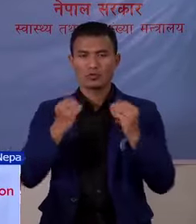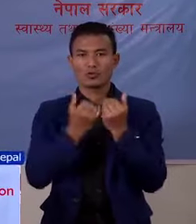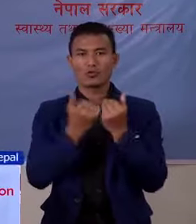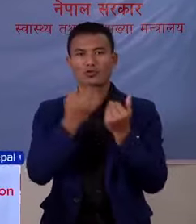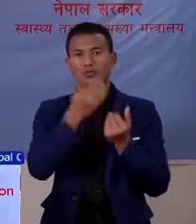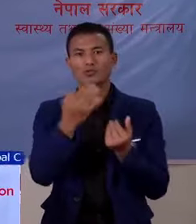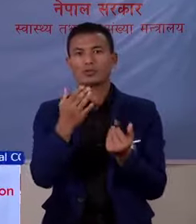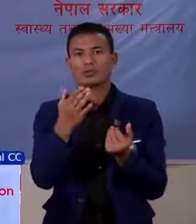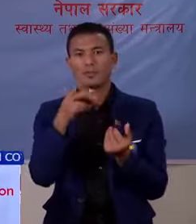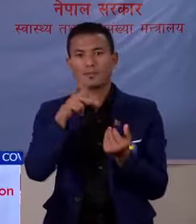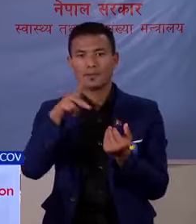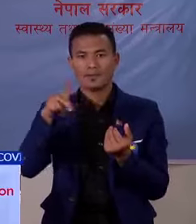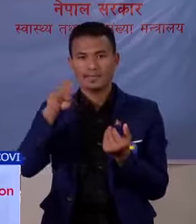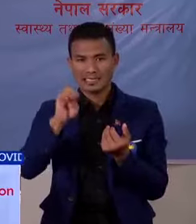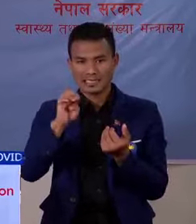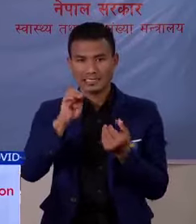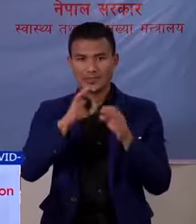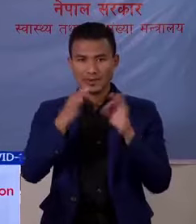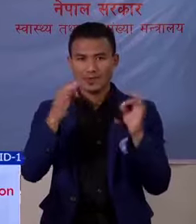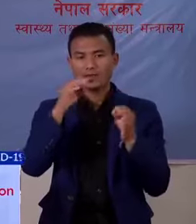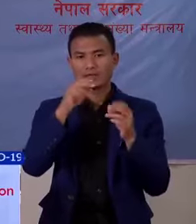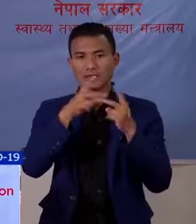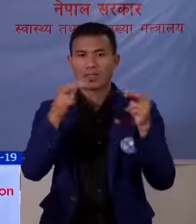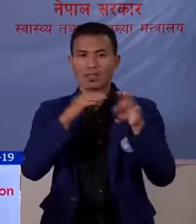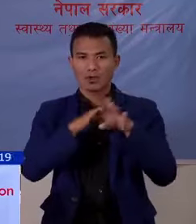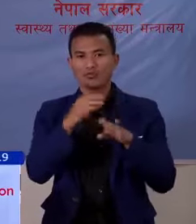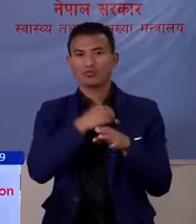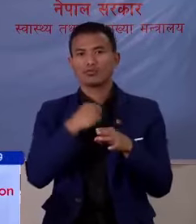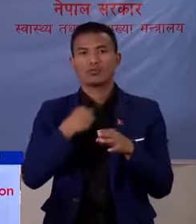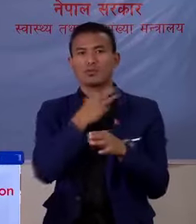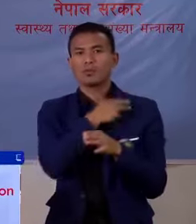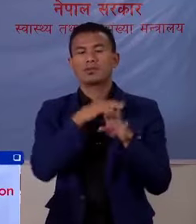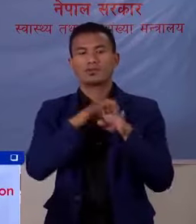हुँदैन। यी पिपिई लगायतका वस्तुहरू